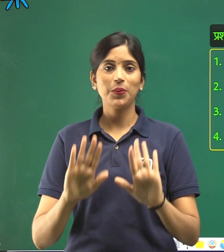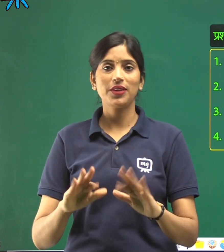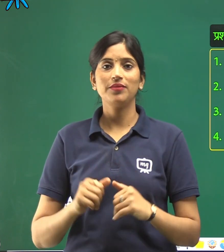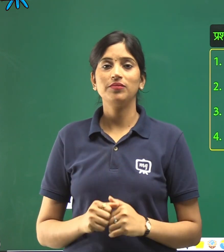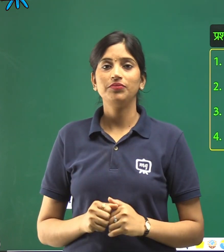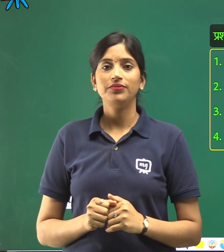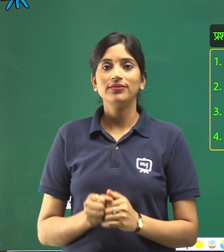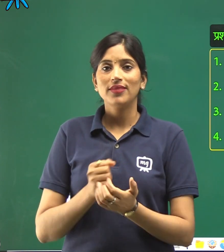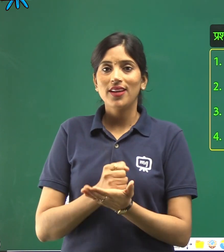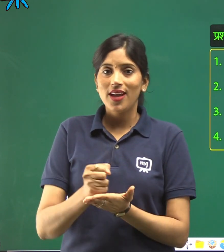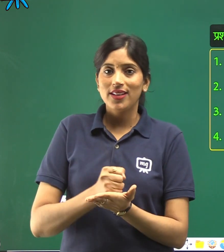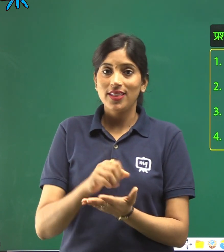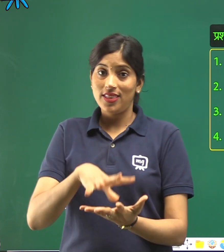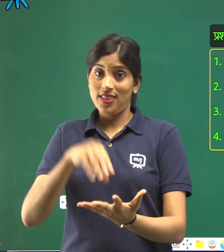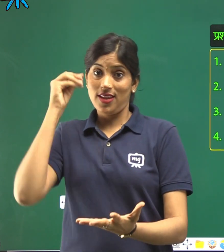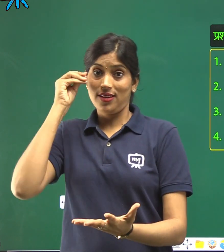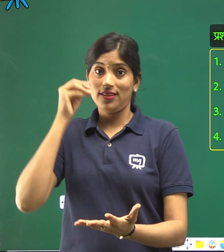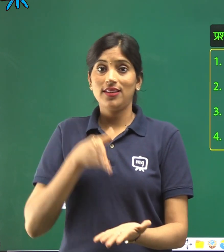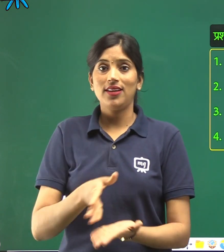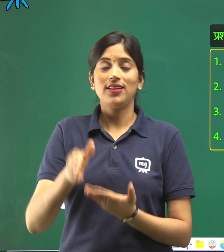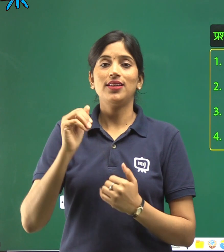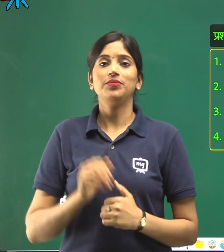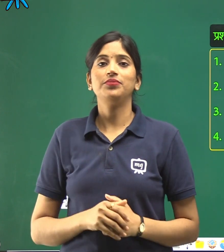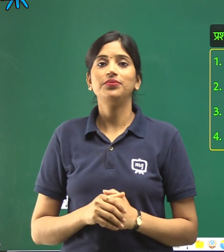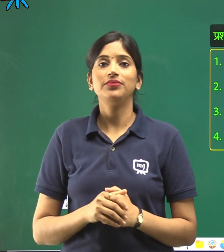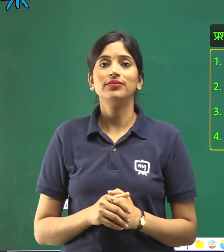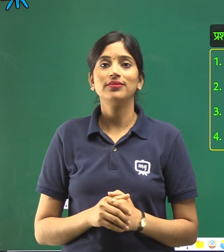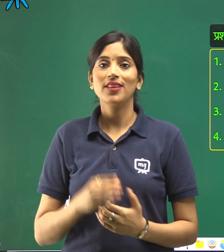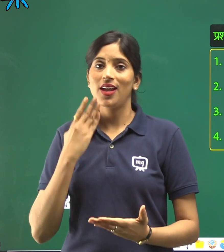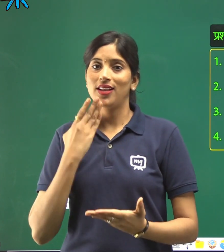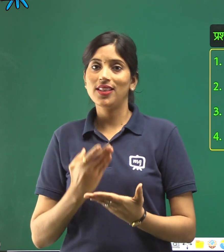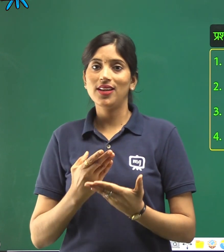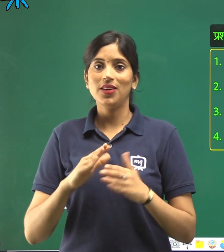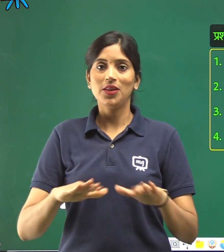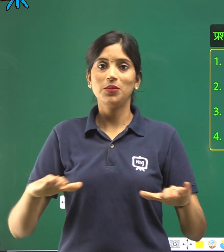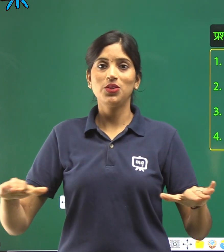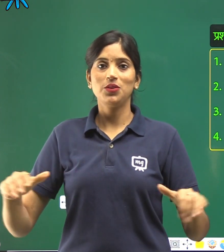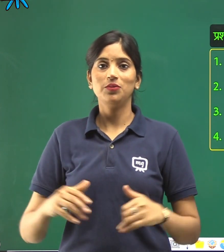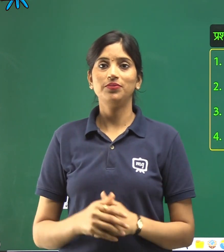अध्ययन करेंगे। धन्यवाद बच्चों।